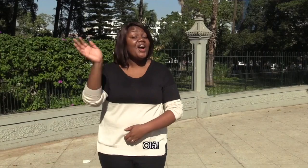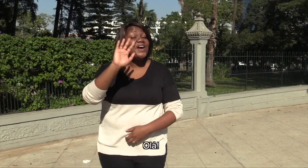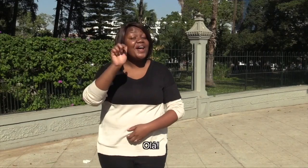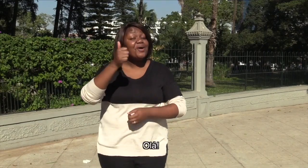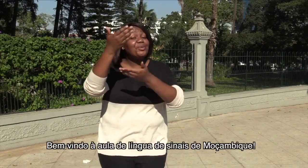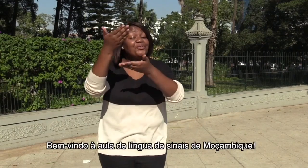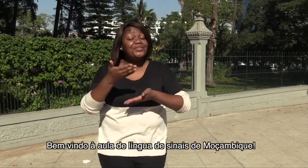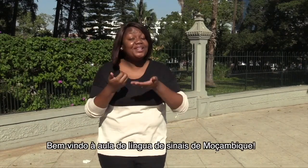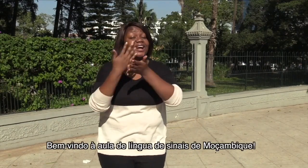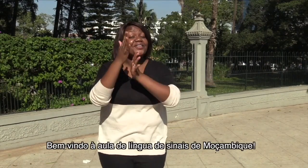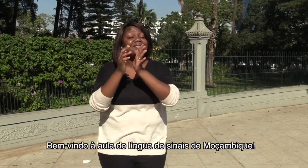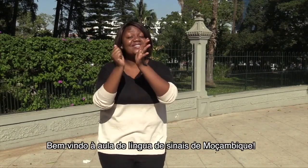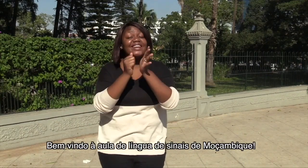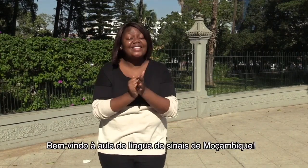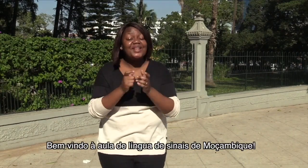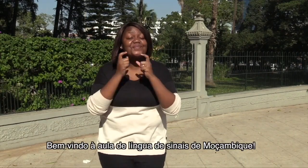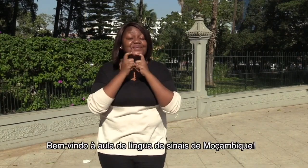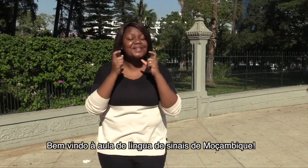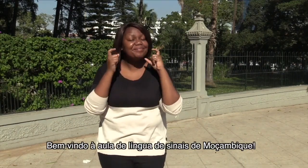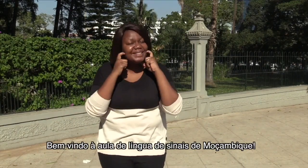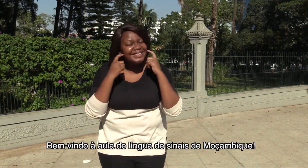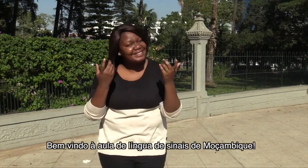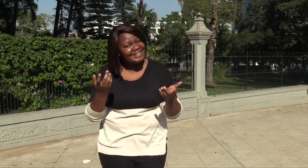Olá, bem-vindo à aula de Língua de Sinais de Moçambique.